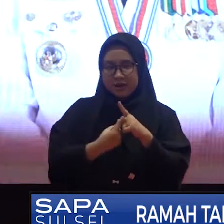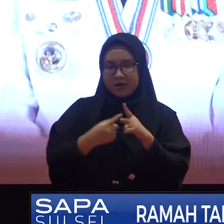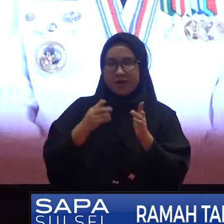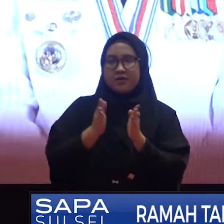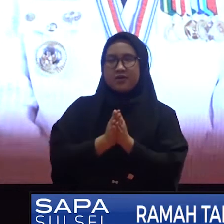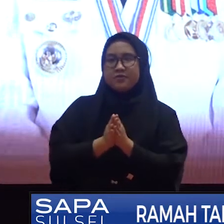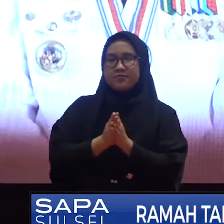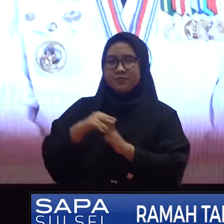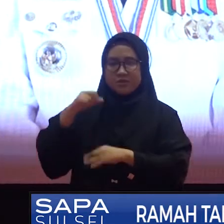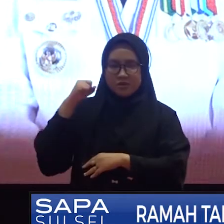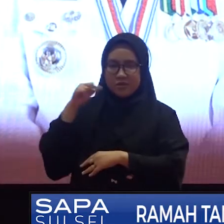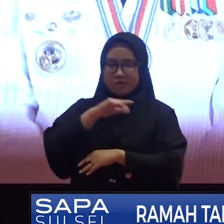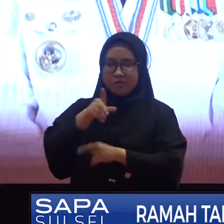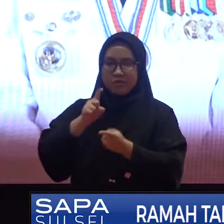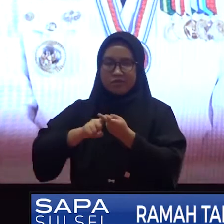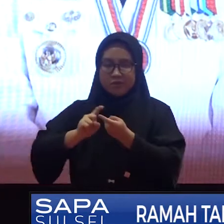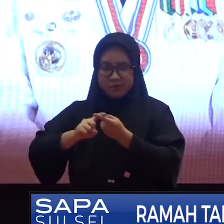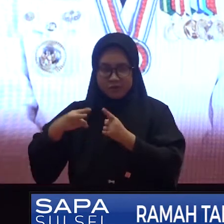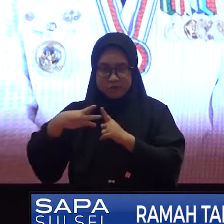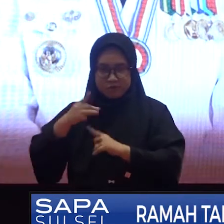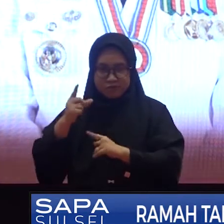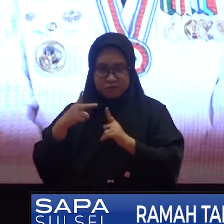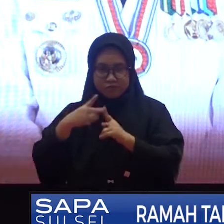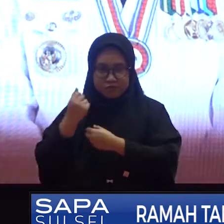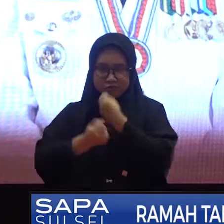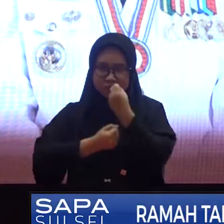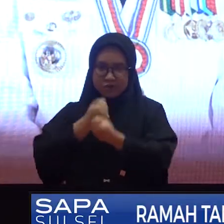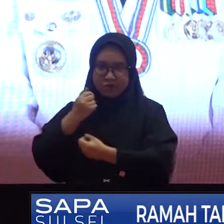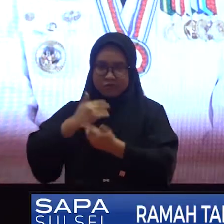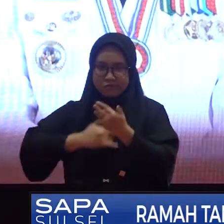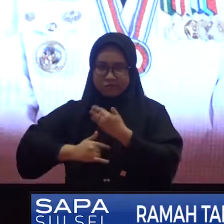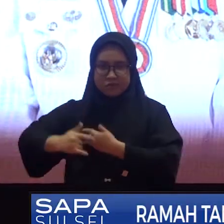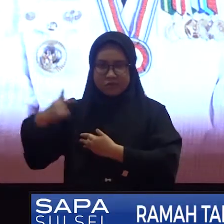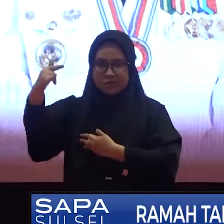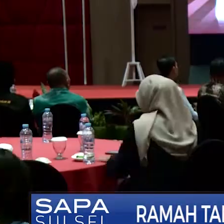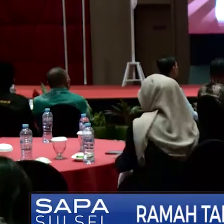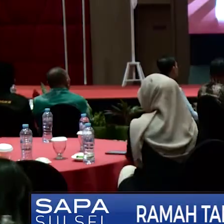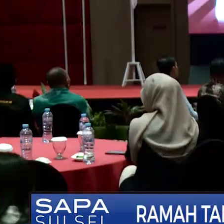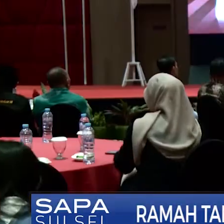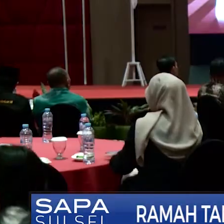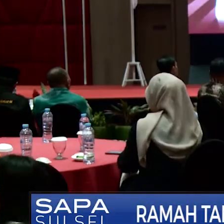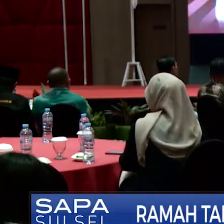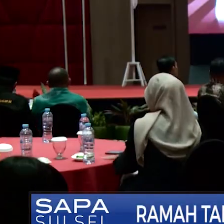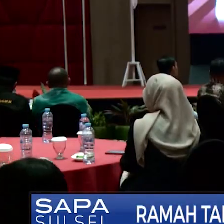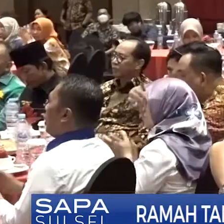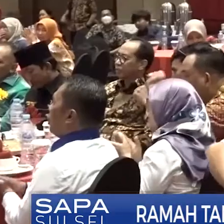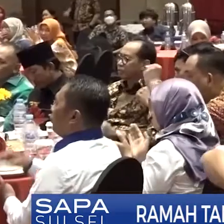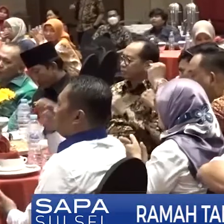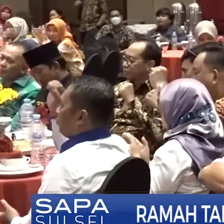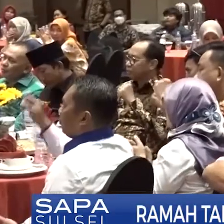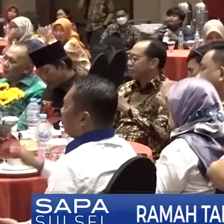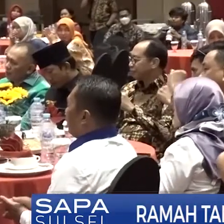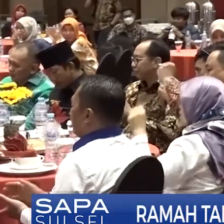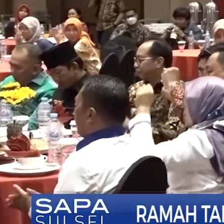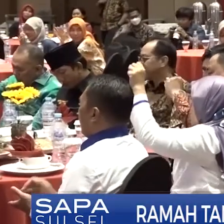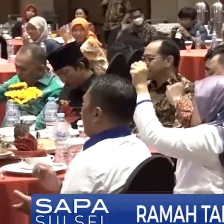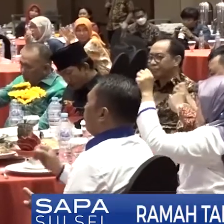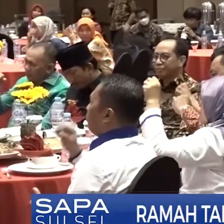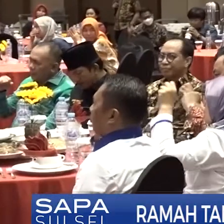Jayalah teman-teman buruh dalam perjuangan di masa depan yang lebih baik hidup buru hidup hidup buru